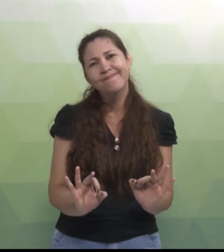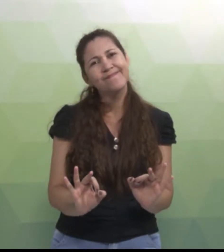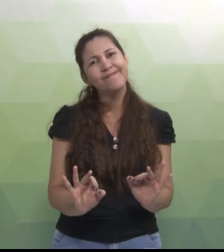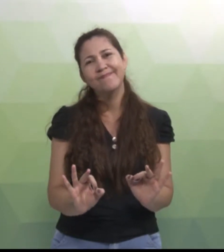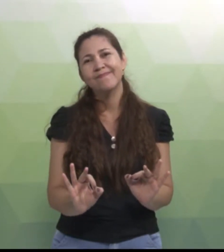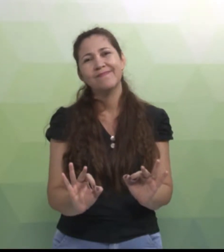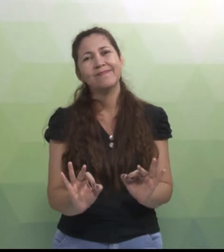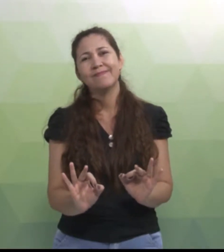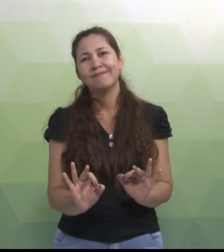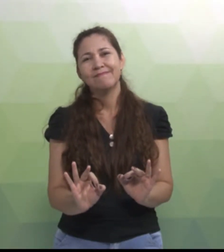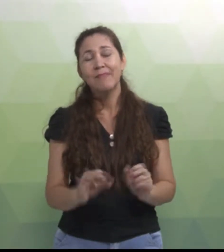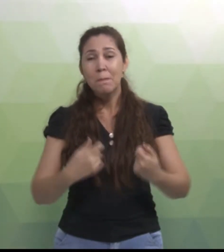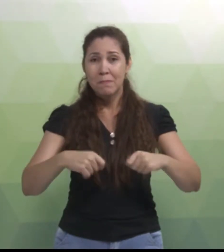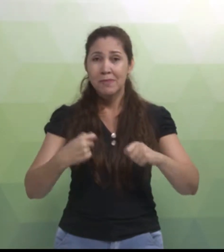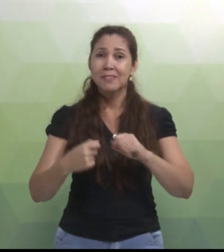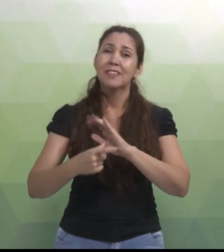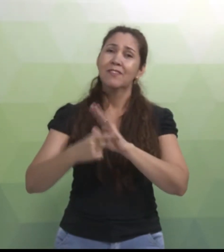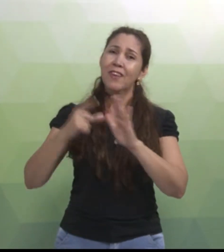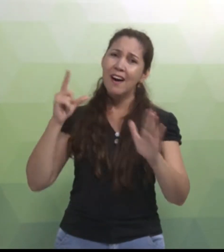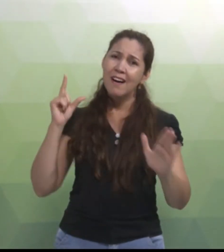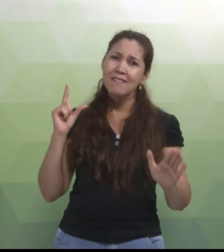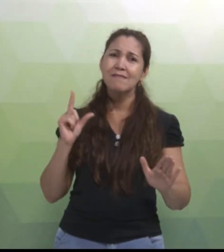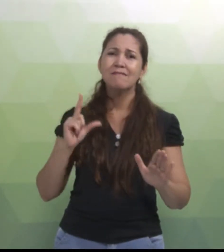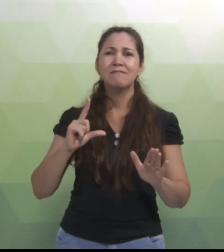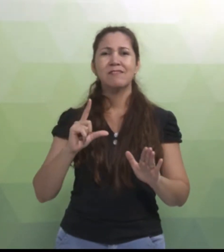Precisava o quê? Anteriormente,